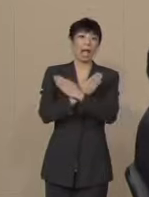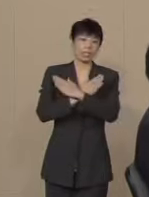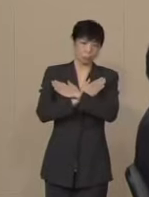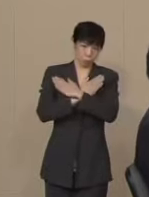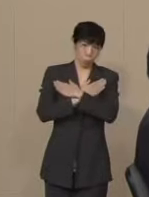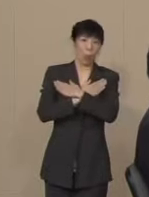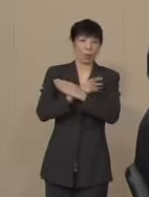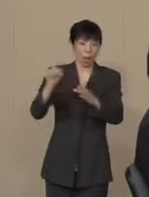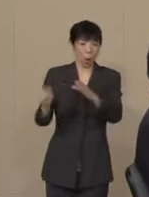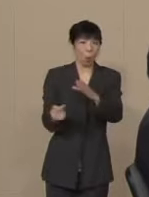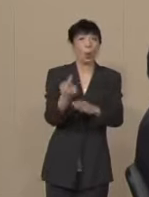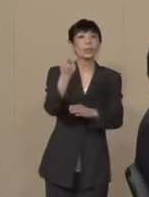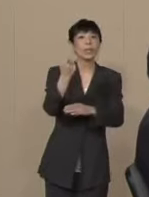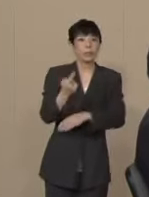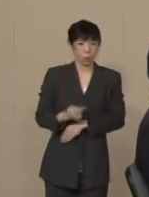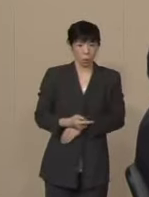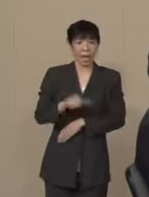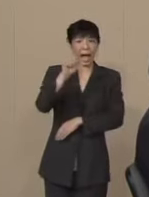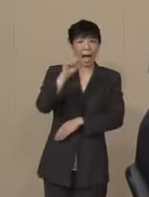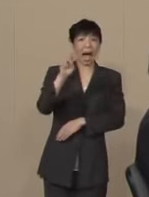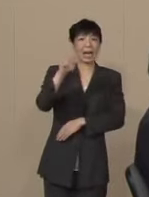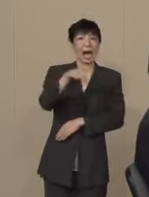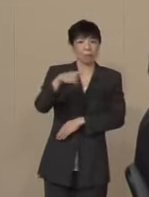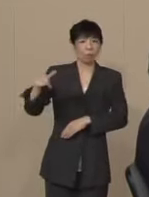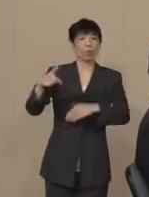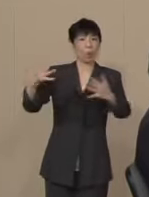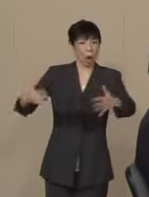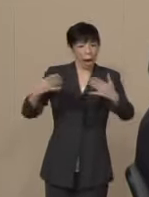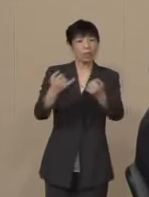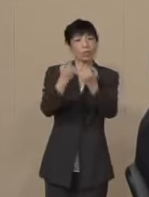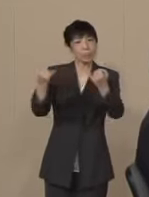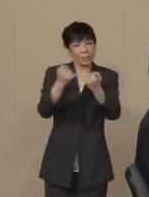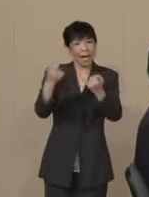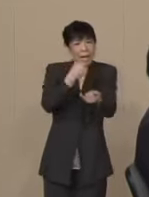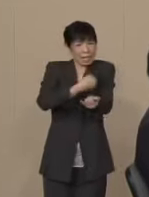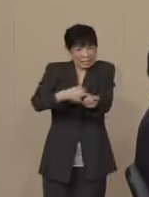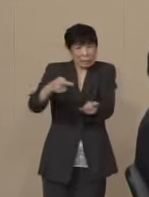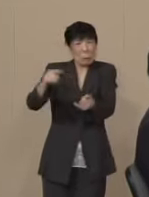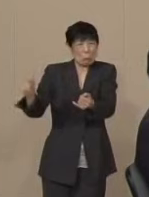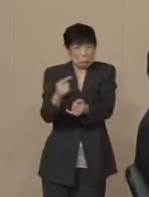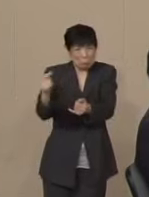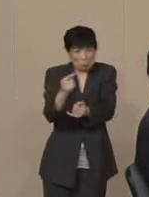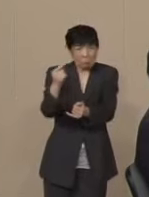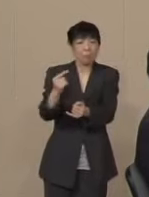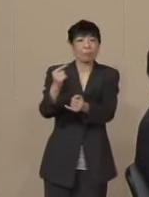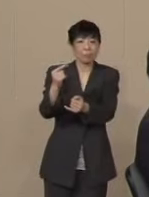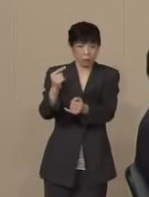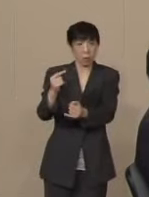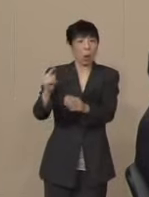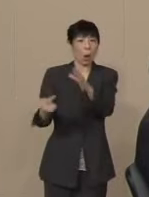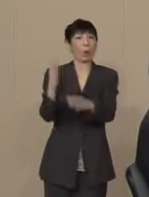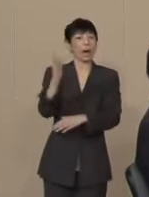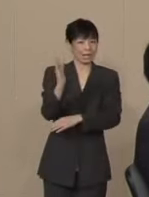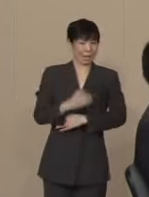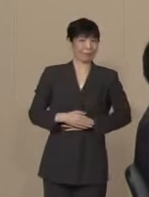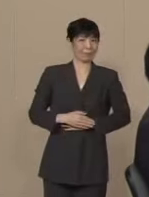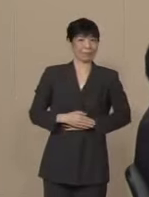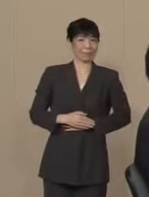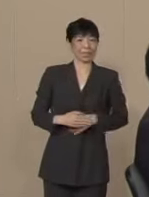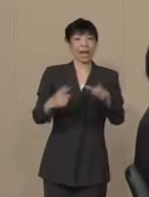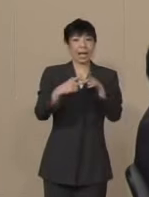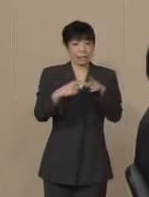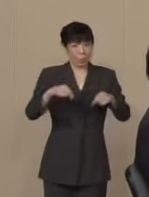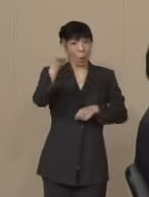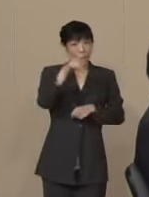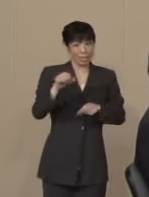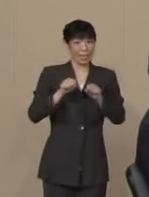人、恋あなたと二人、夢あなた